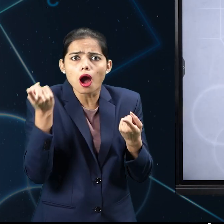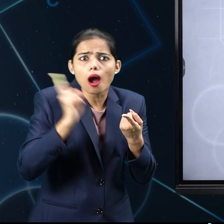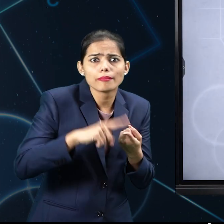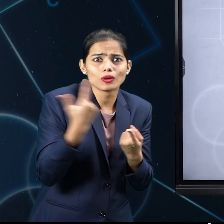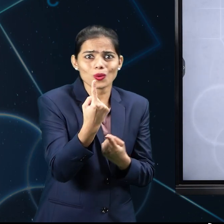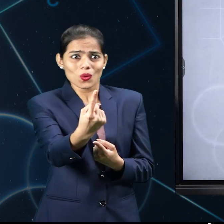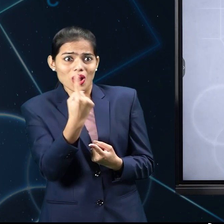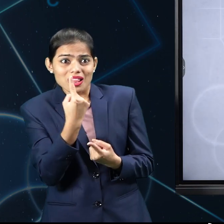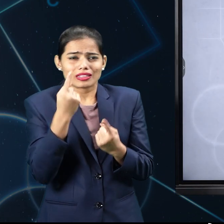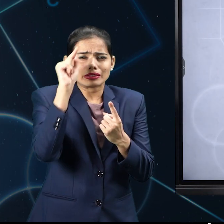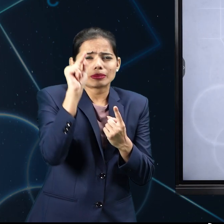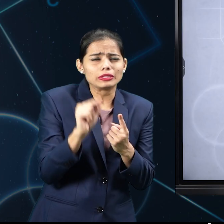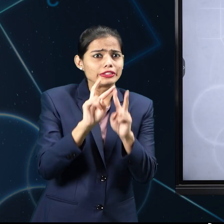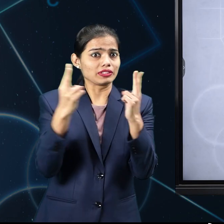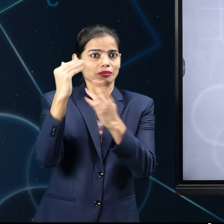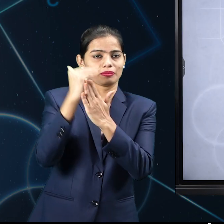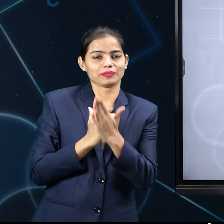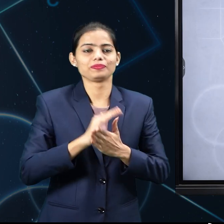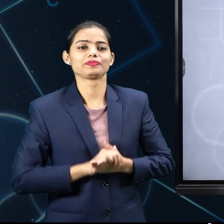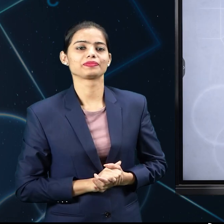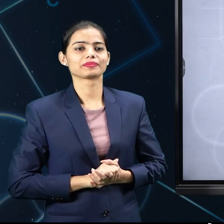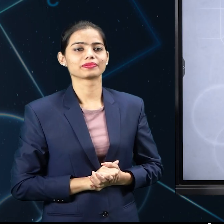नाणे उचलण्याची एकूण वेळ 500,